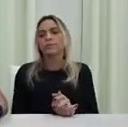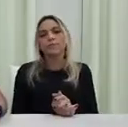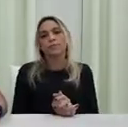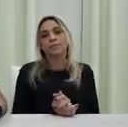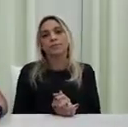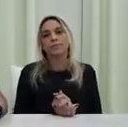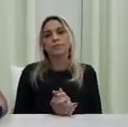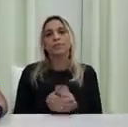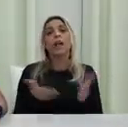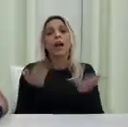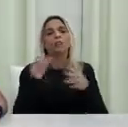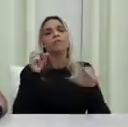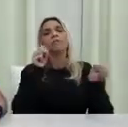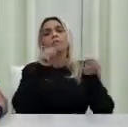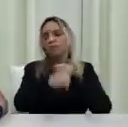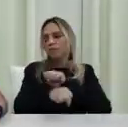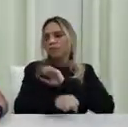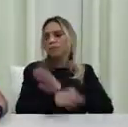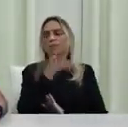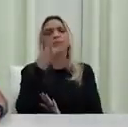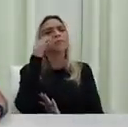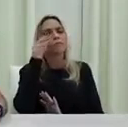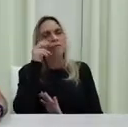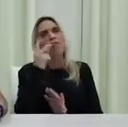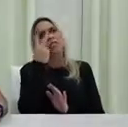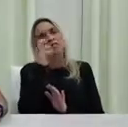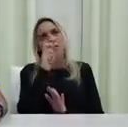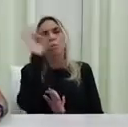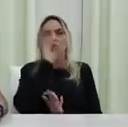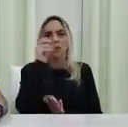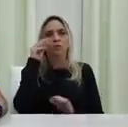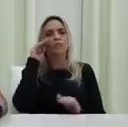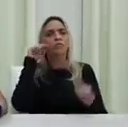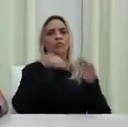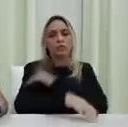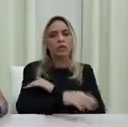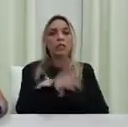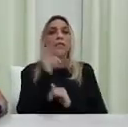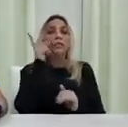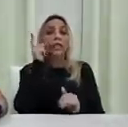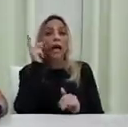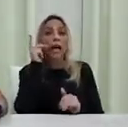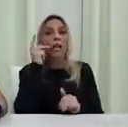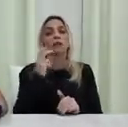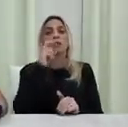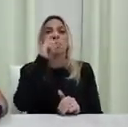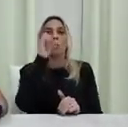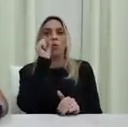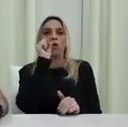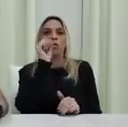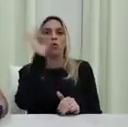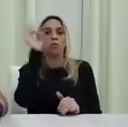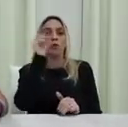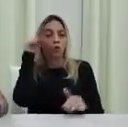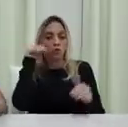Invasão de terra, a violência, para curiosidade, né, que diminuiu em média 25%, só no Ceará diminuiu